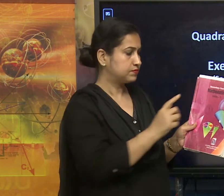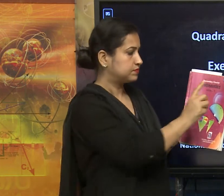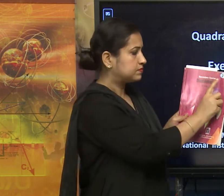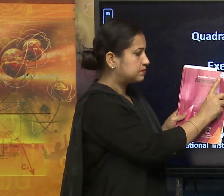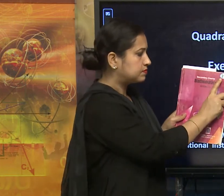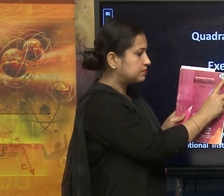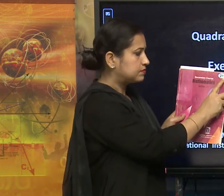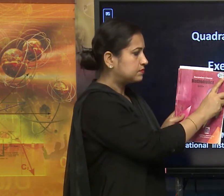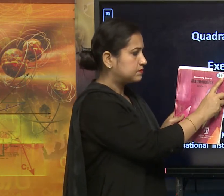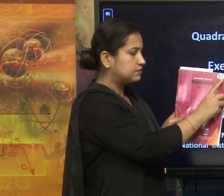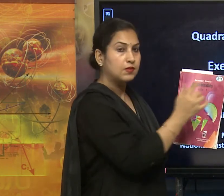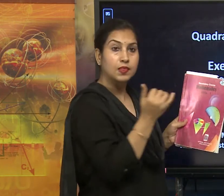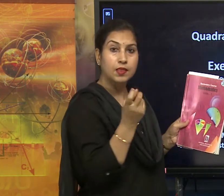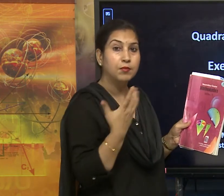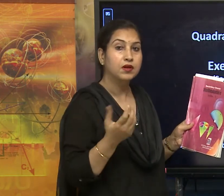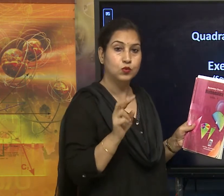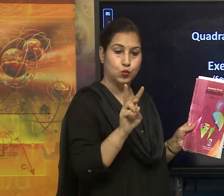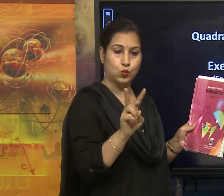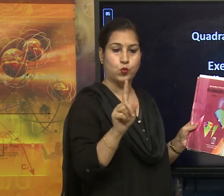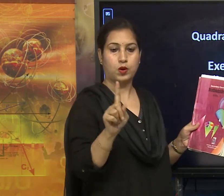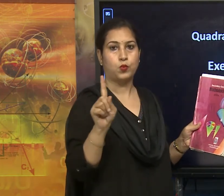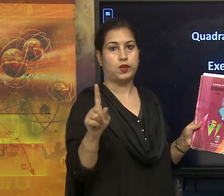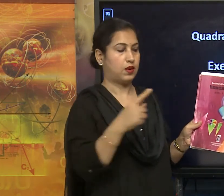है और हमारी पुस्तक का कोड नंबर है